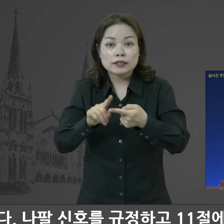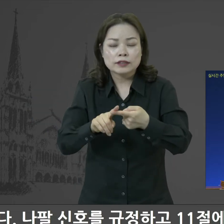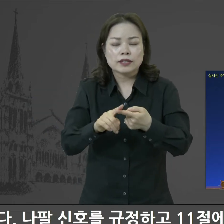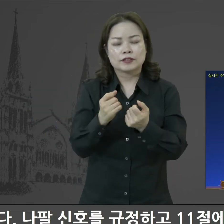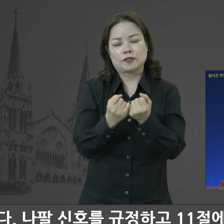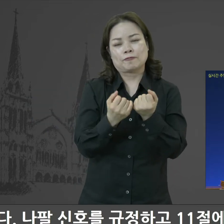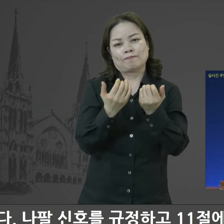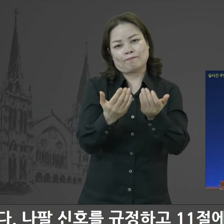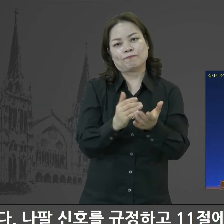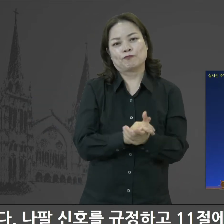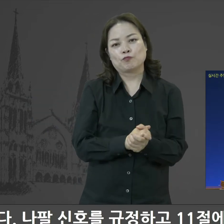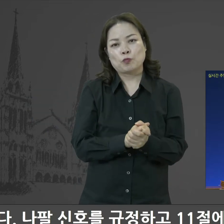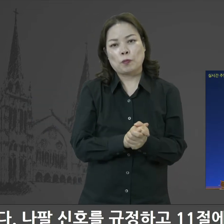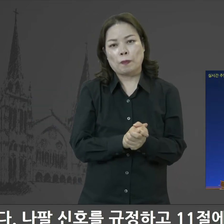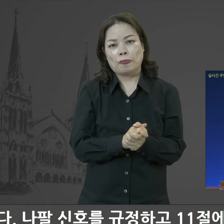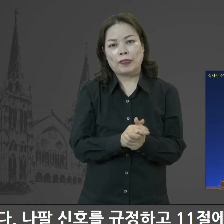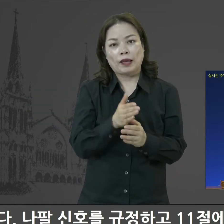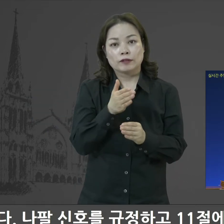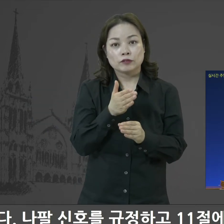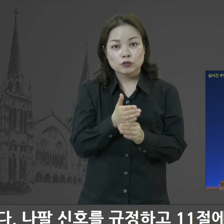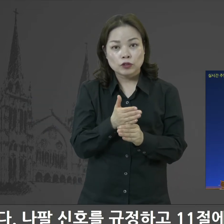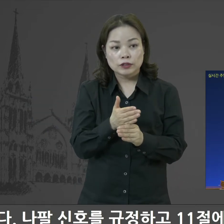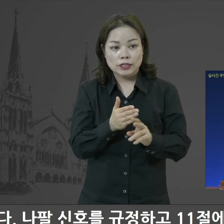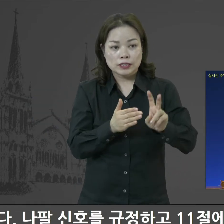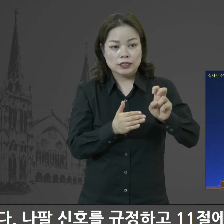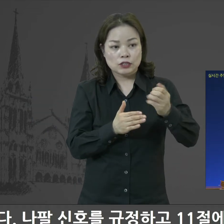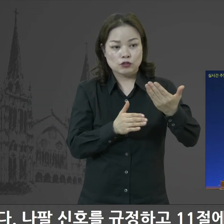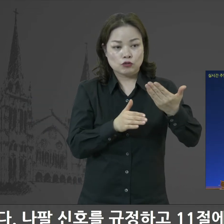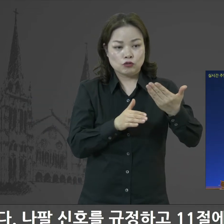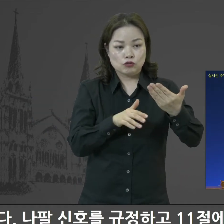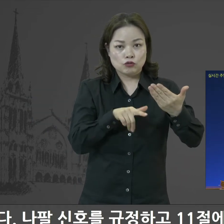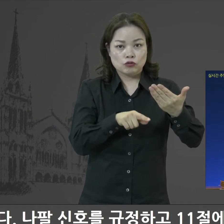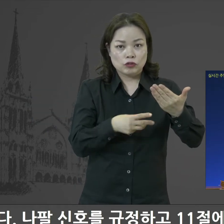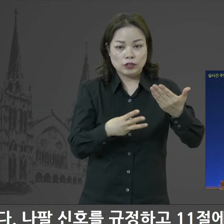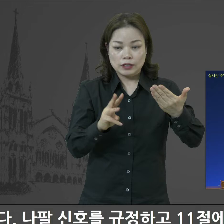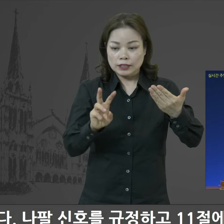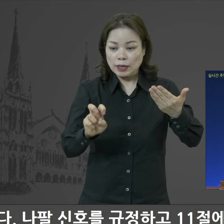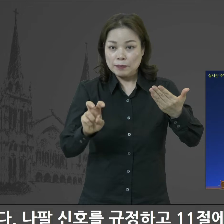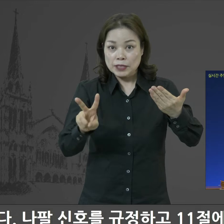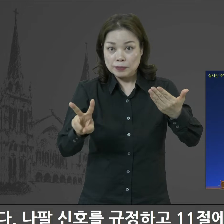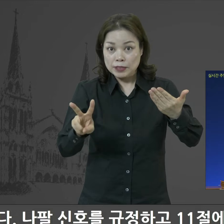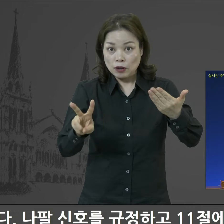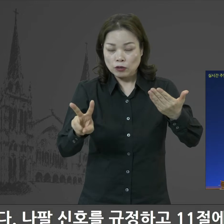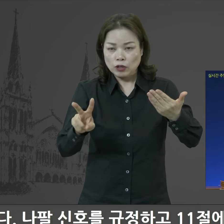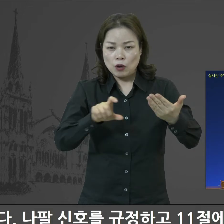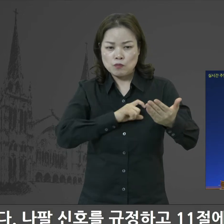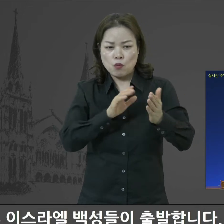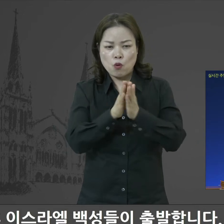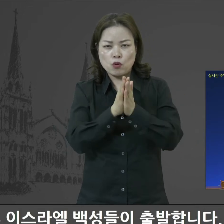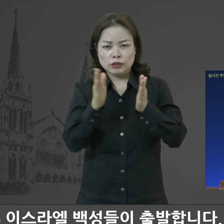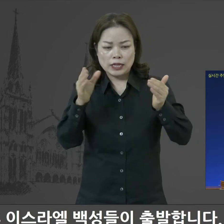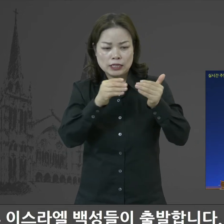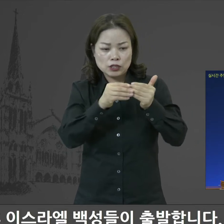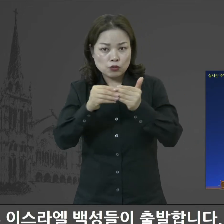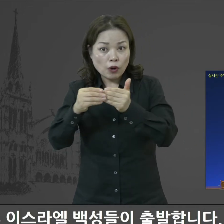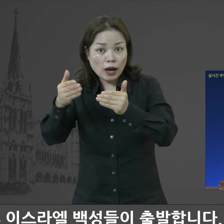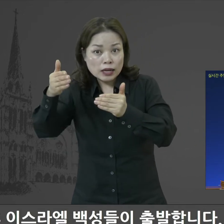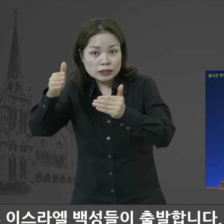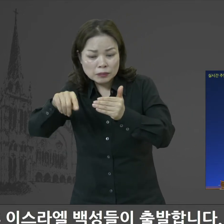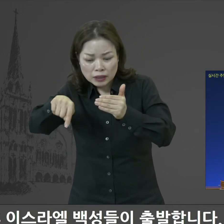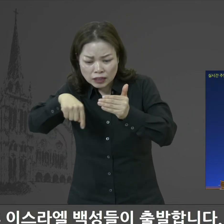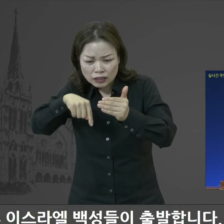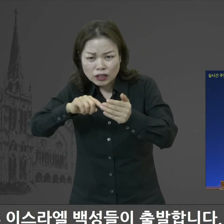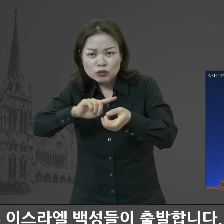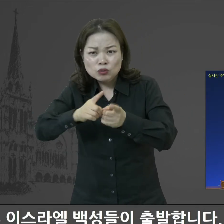설명한 다음에 그 중간에 29절에서 32절이 모세가 하나님께서 인도하시지만 그